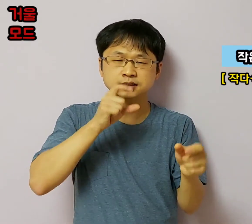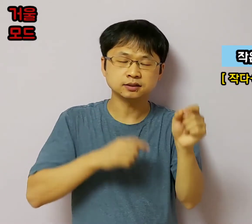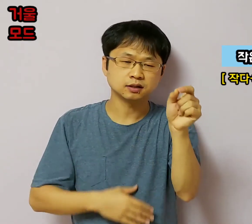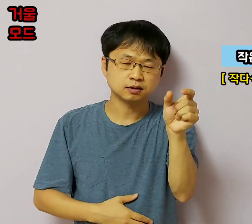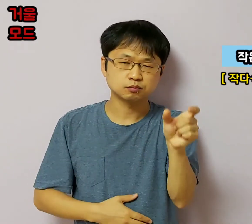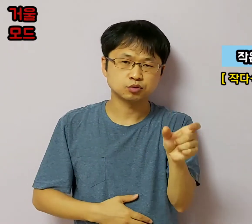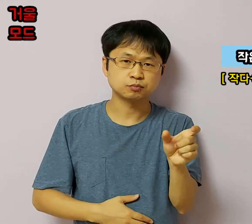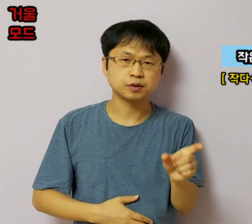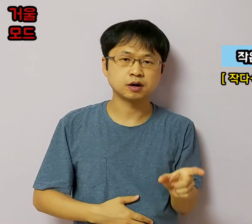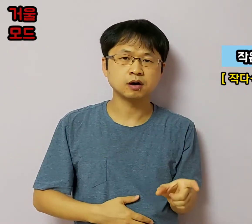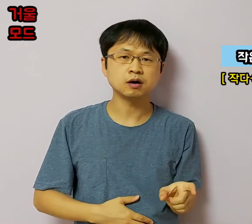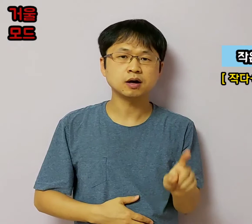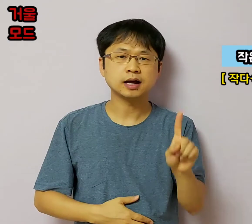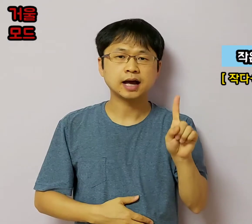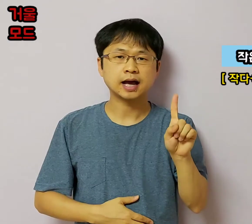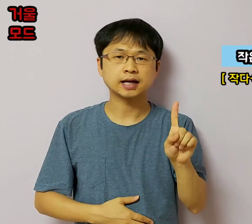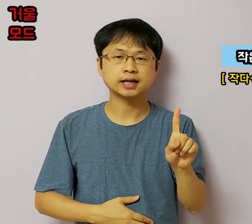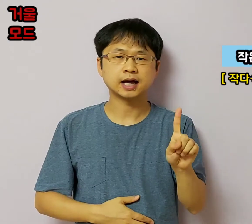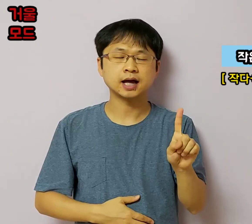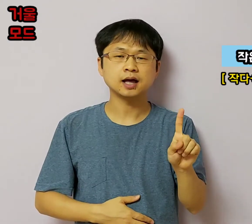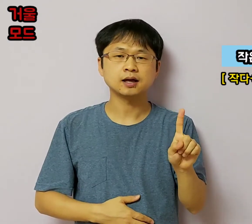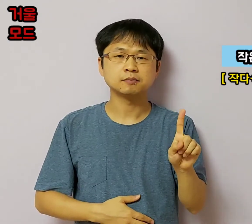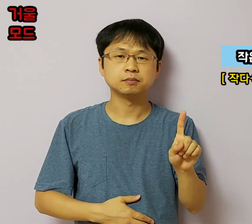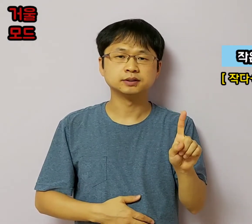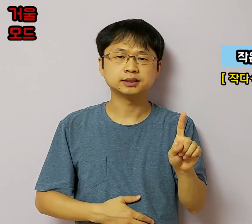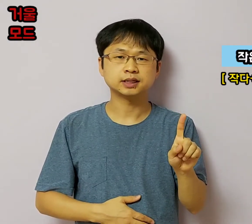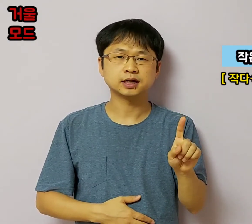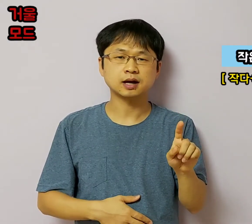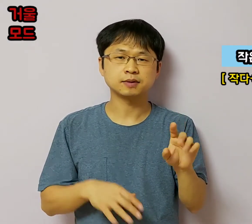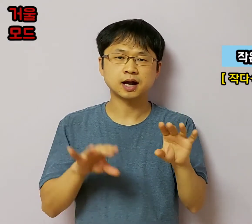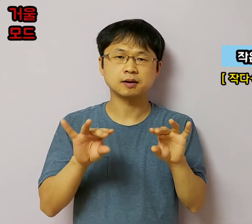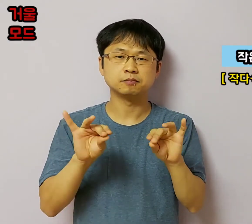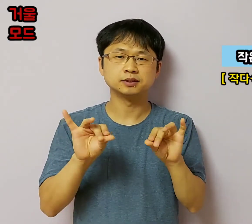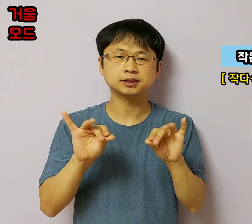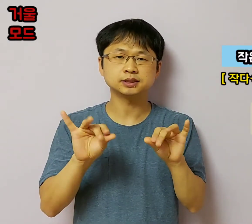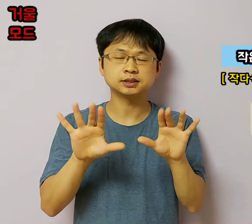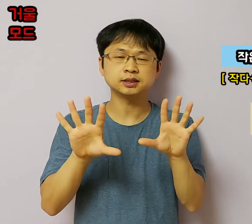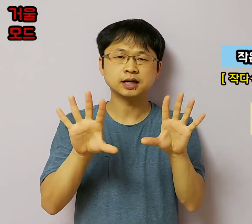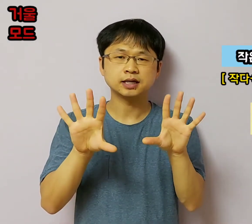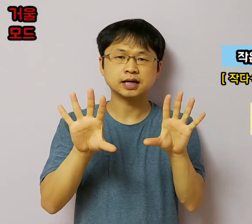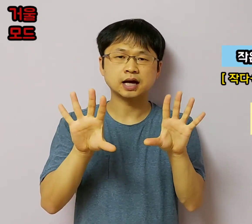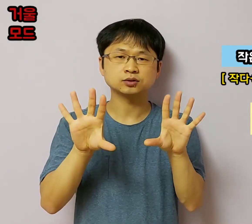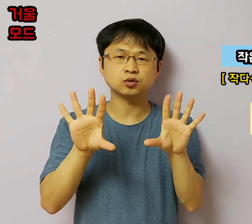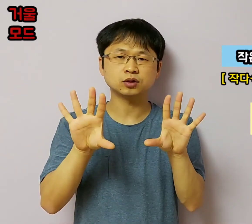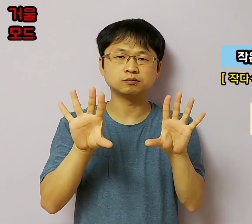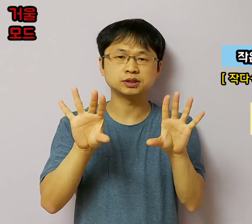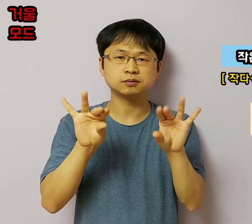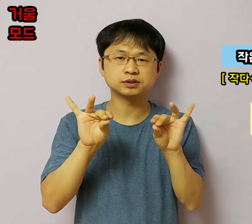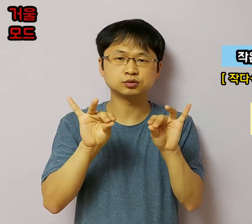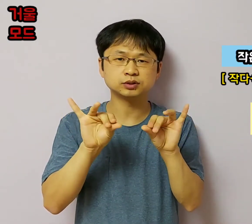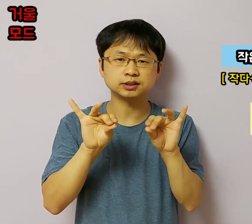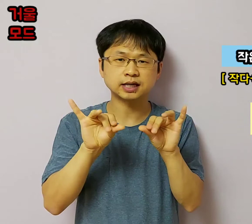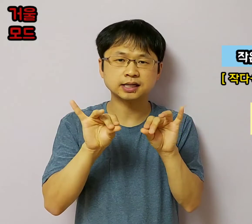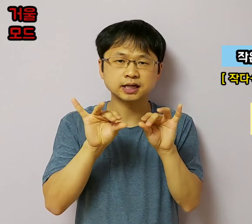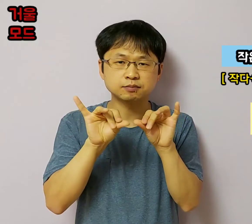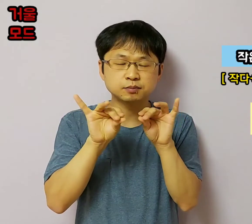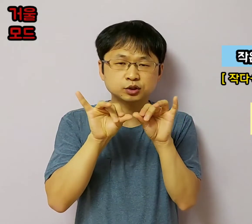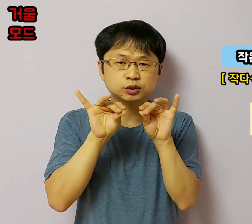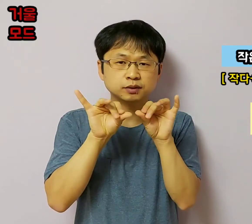작은 물병 하나, 먼지 낀 카메라. 먼지는 양손 엄지검지 중지를 살살 비벼주시면